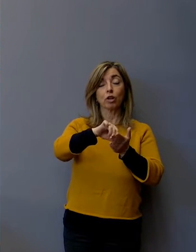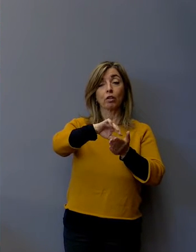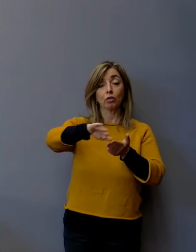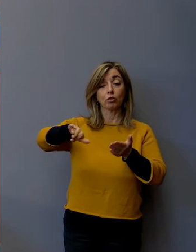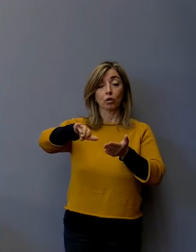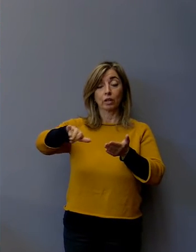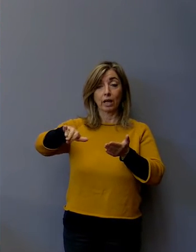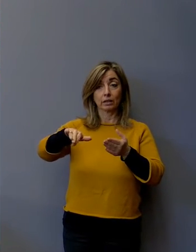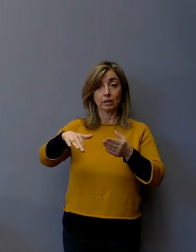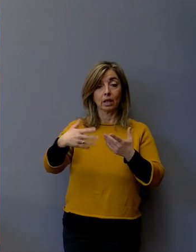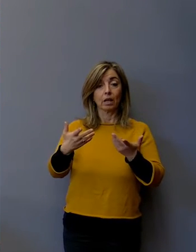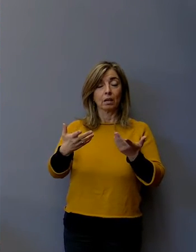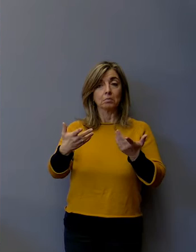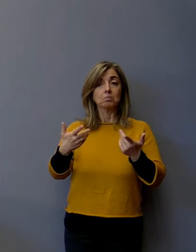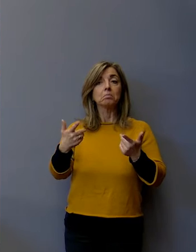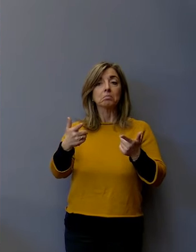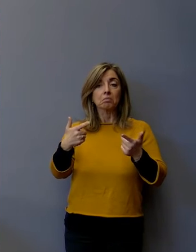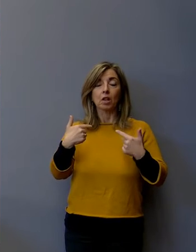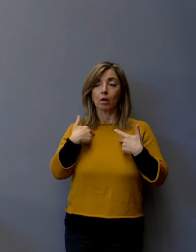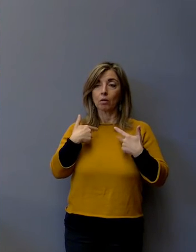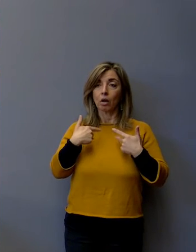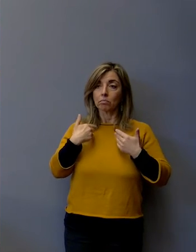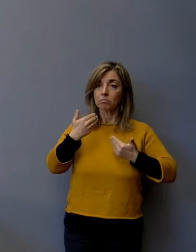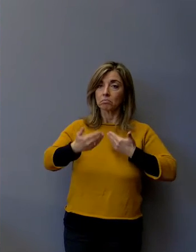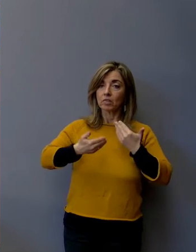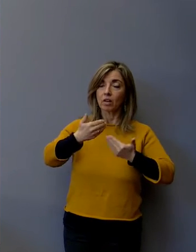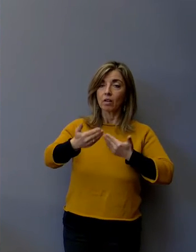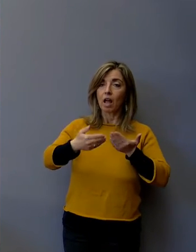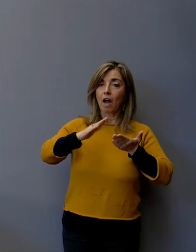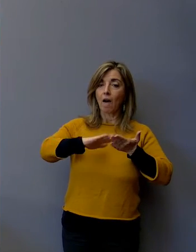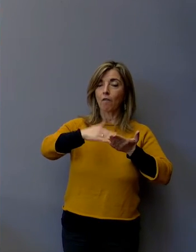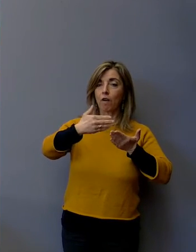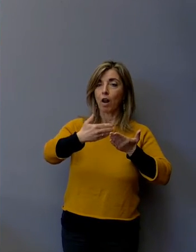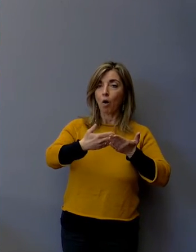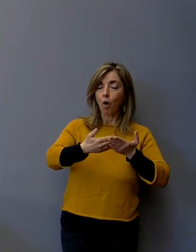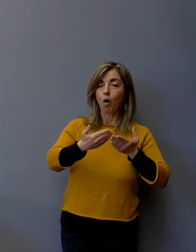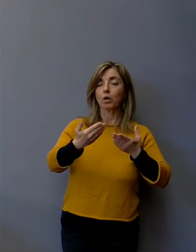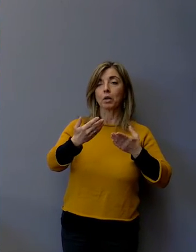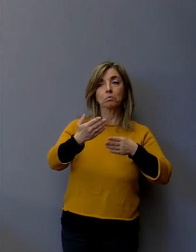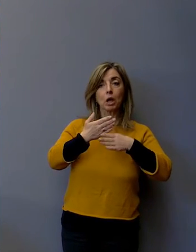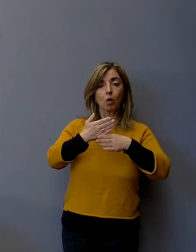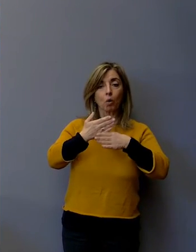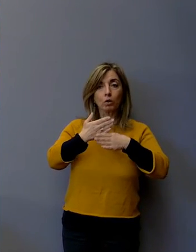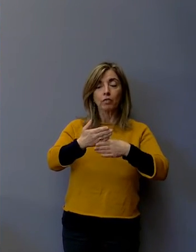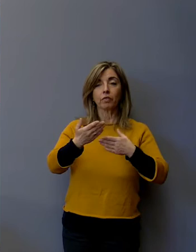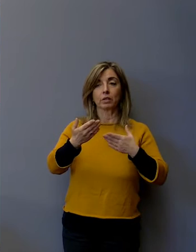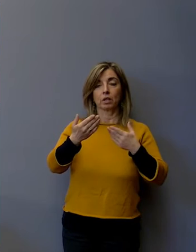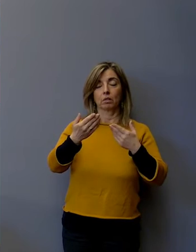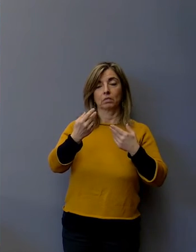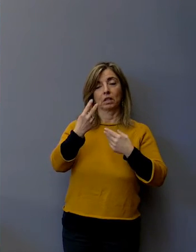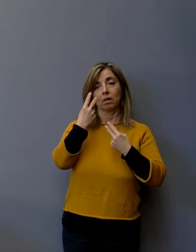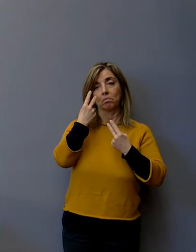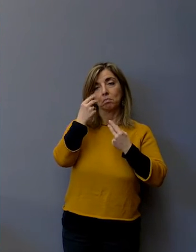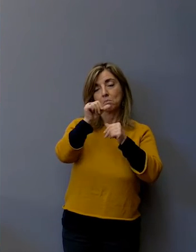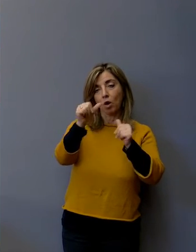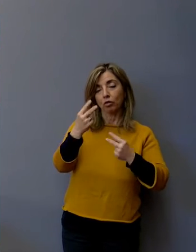valori e facendo condividendo nella campagna elettorale quello che era l'impostazione il progetto la visione che il centro destra stava